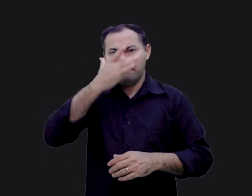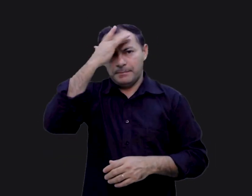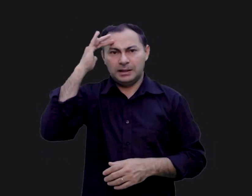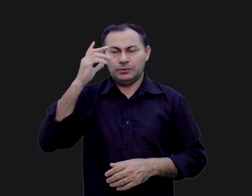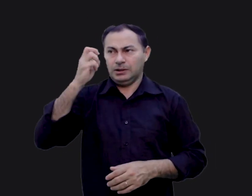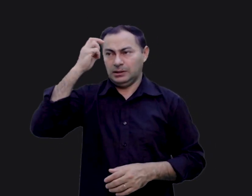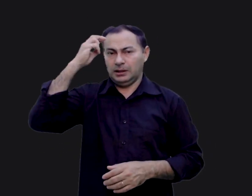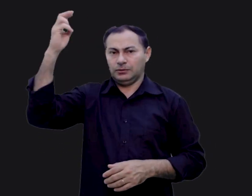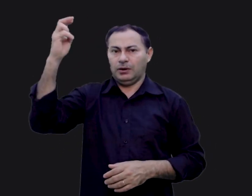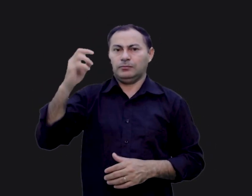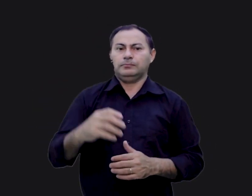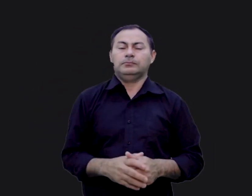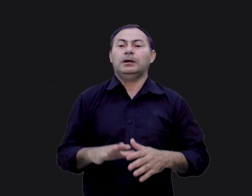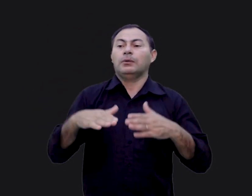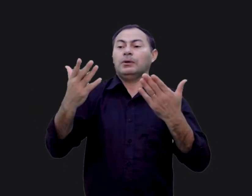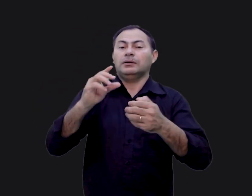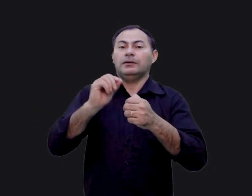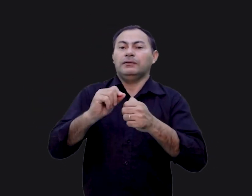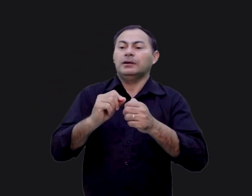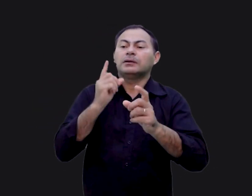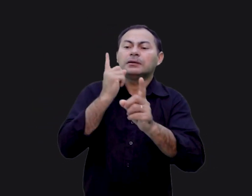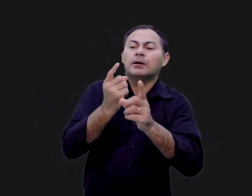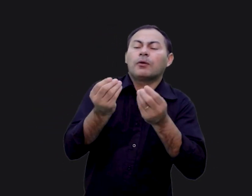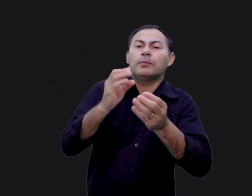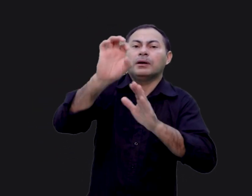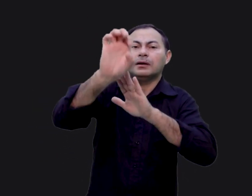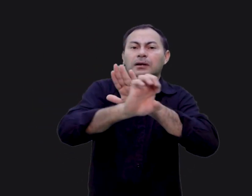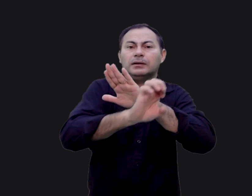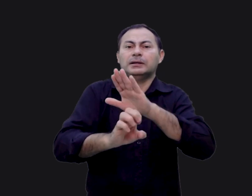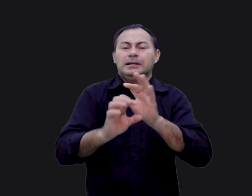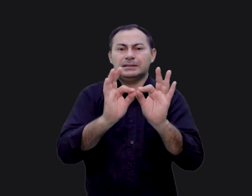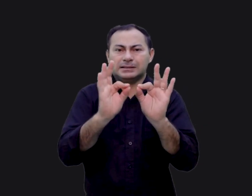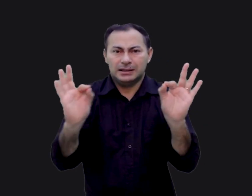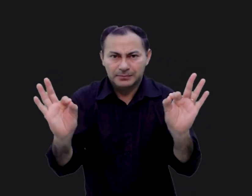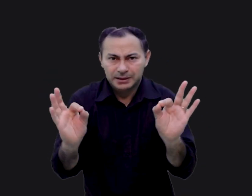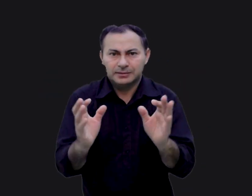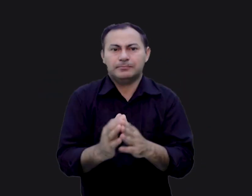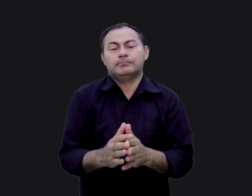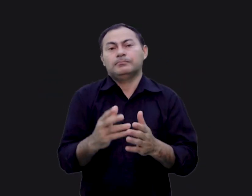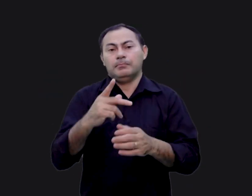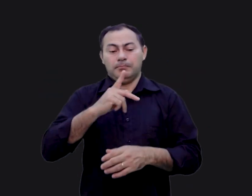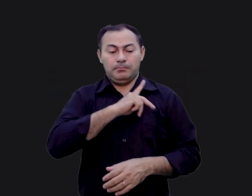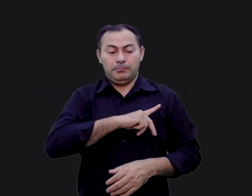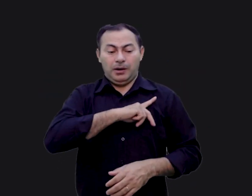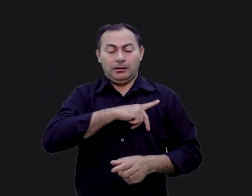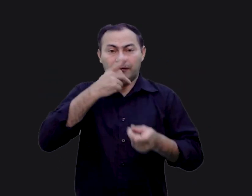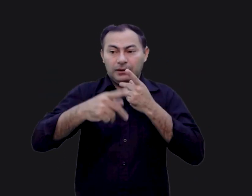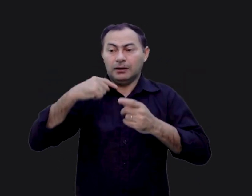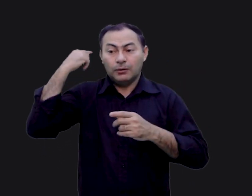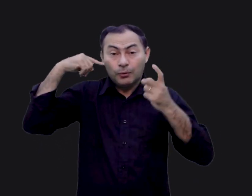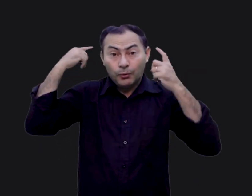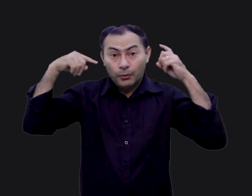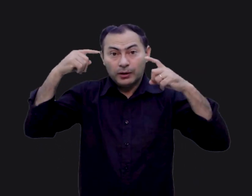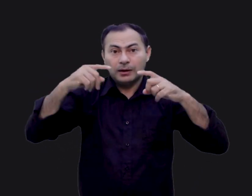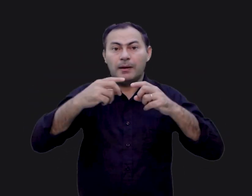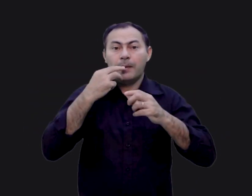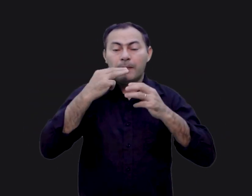às pessoas intelectuais. Quando elas descobrem como o Evangelho é simples, Paulo se referiu à loucura da mensagem da